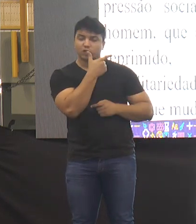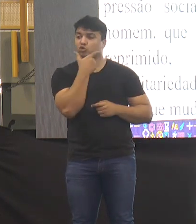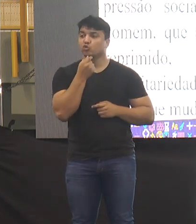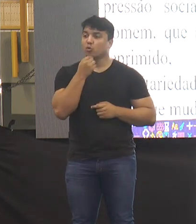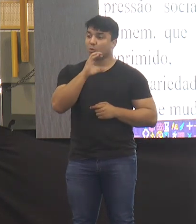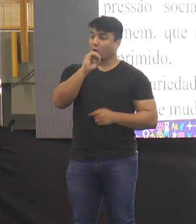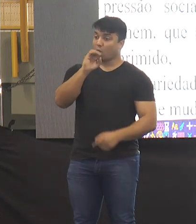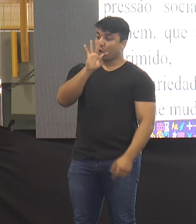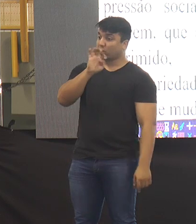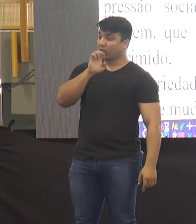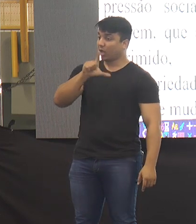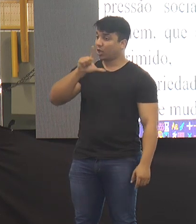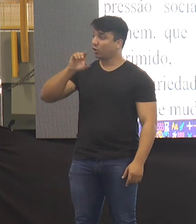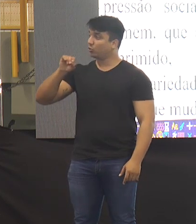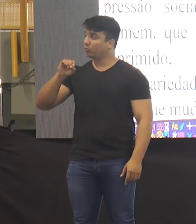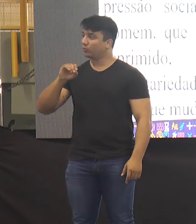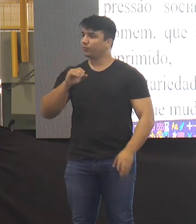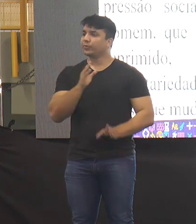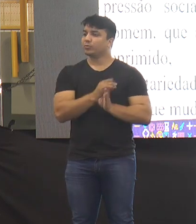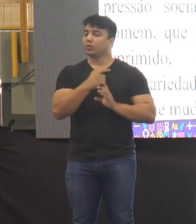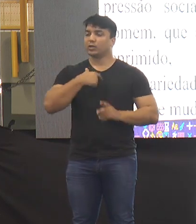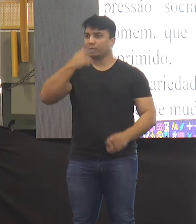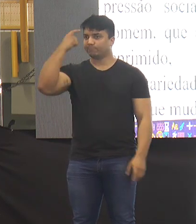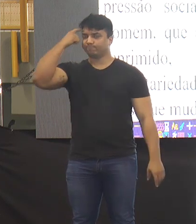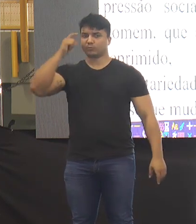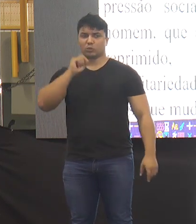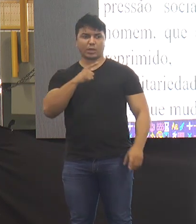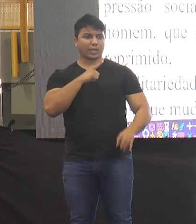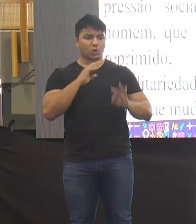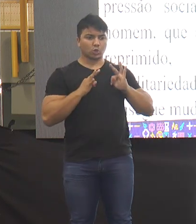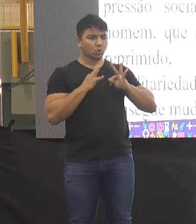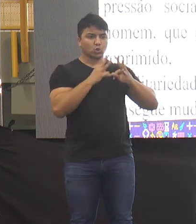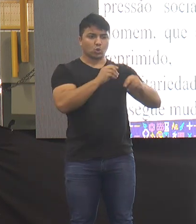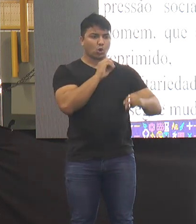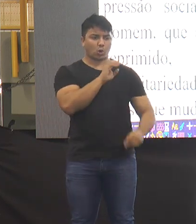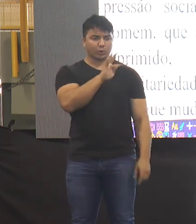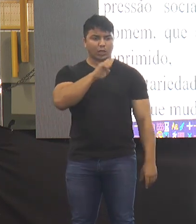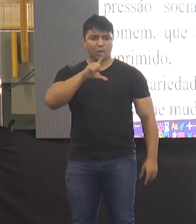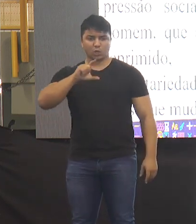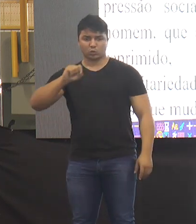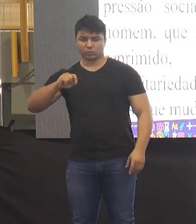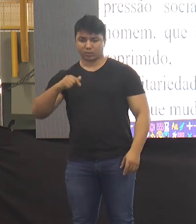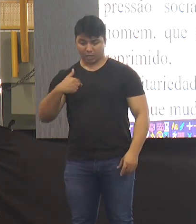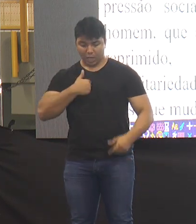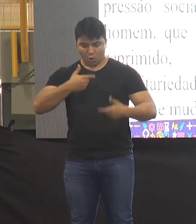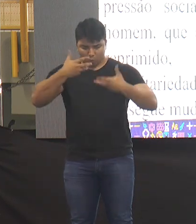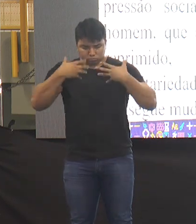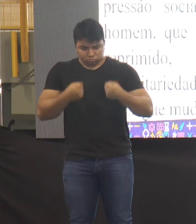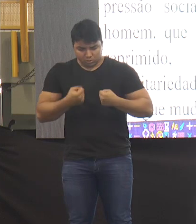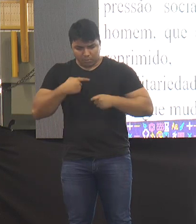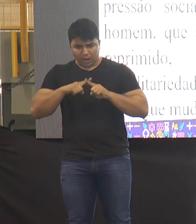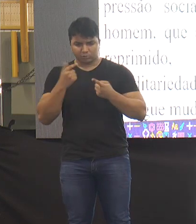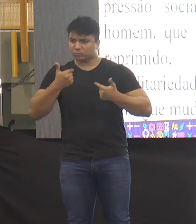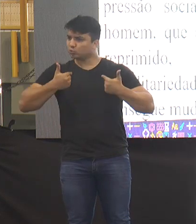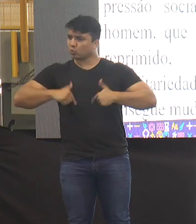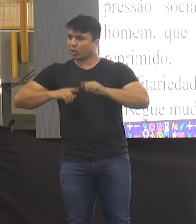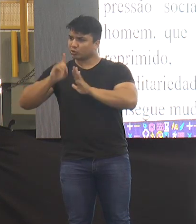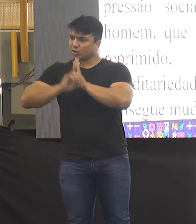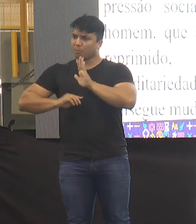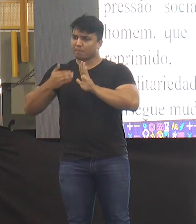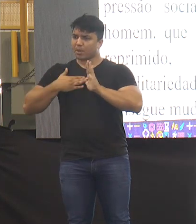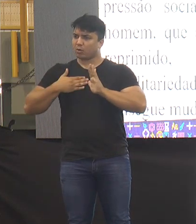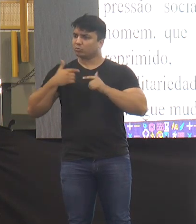Otelo, porque na cabeça do Iago, o Otelo tem tudo que não merece e que quem merece era ele, Iago.